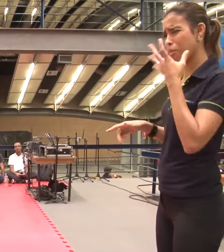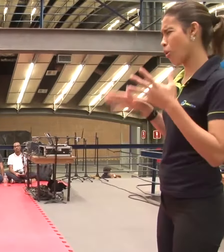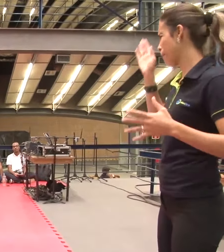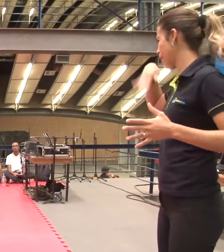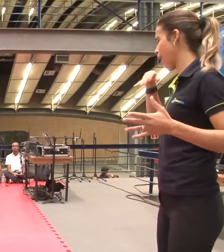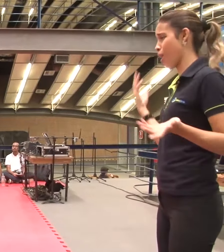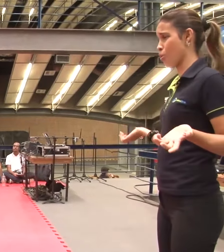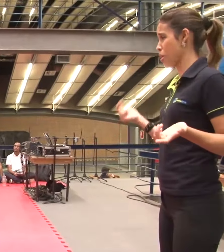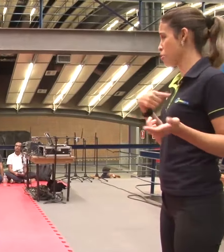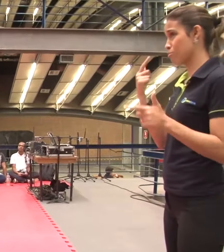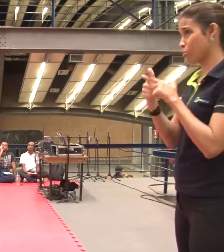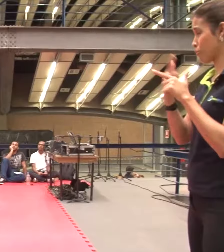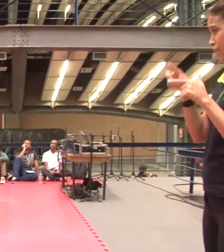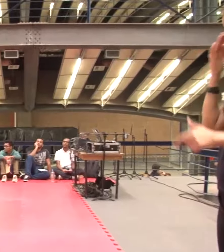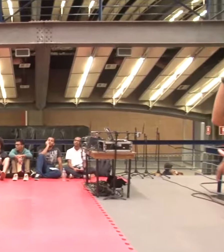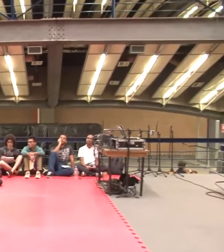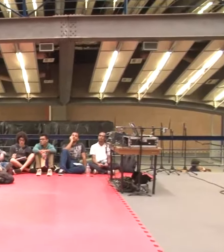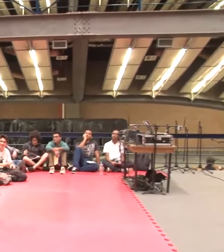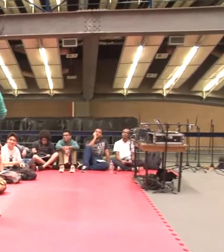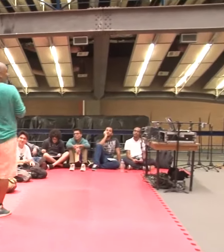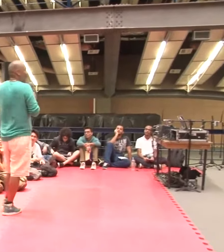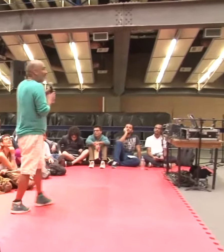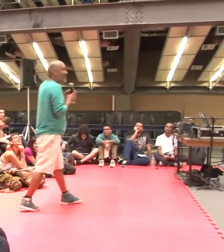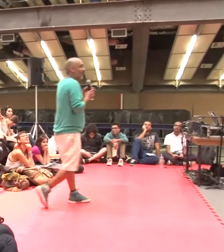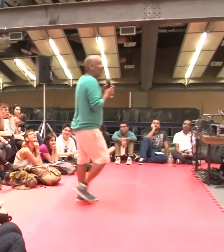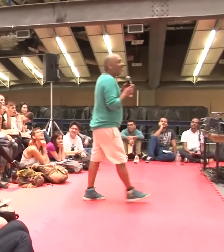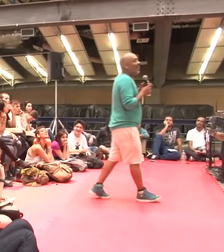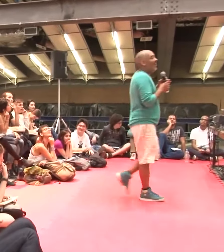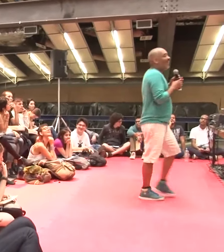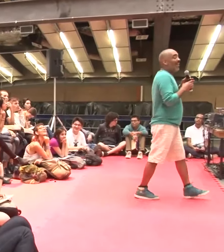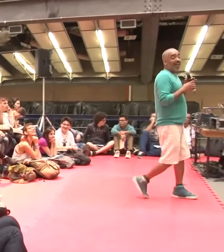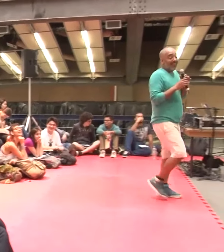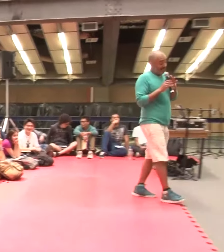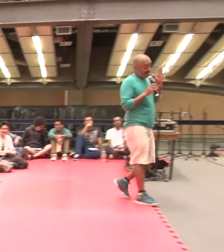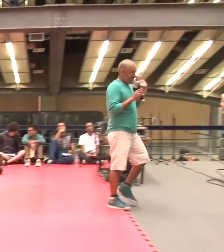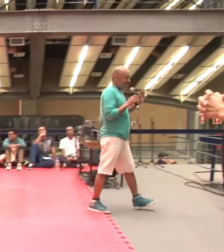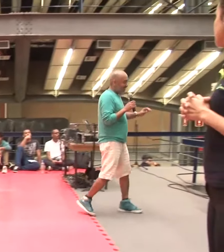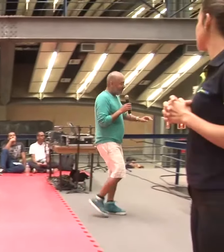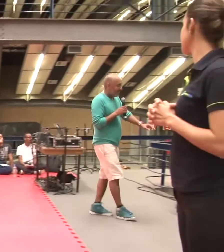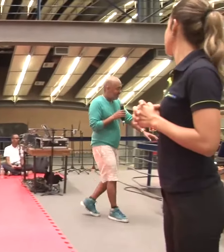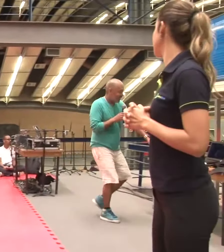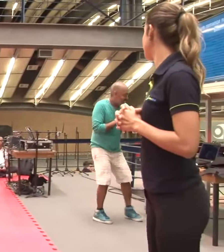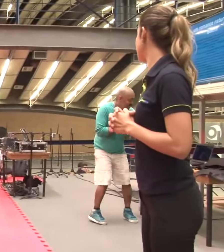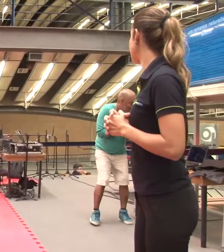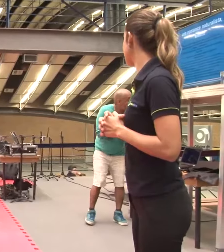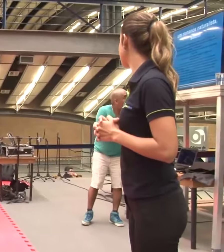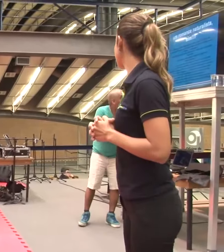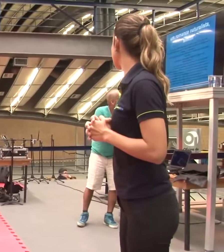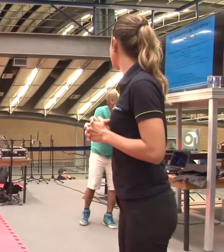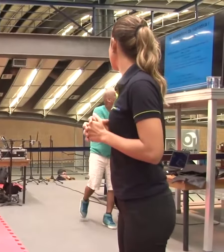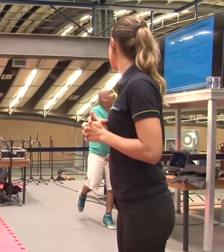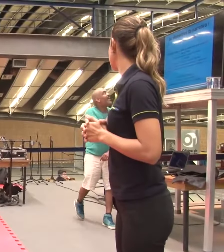esse defeito pra mim cansar, entendeu? Pra mim todo mundo é Glória Pires. Pronto, acabou. É assim.